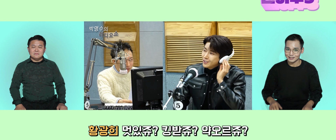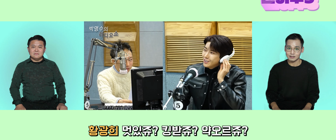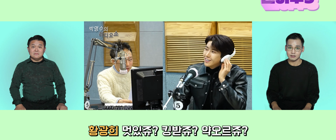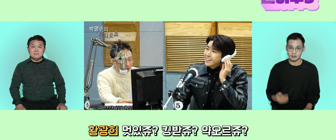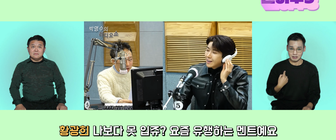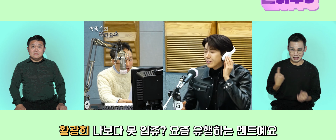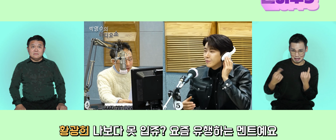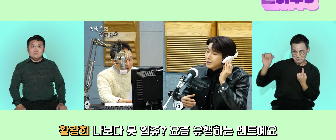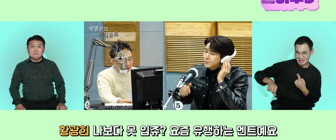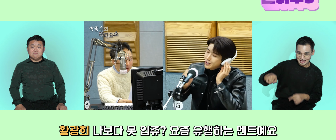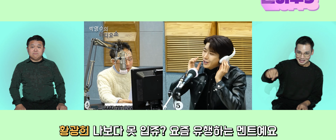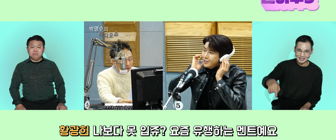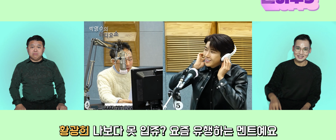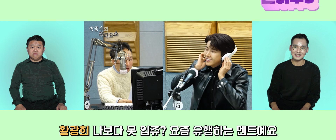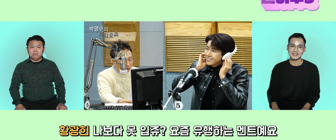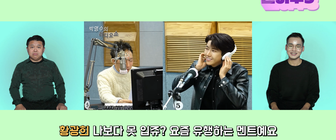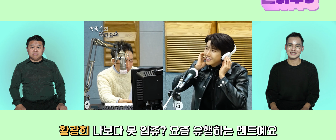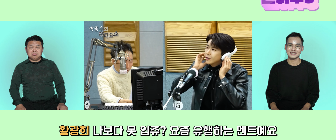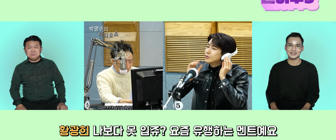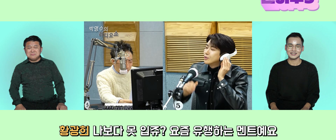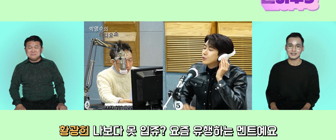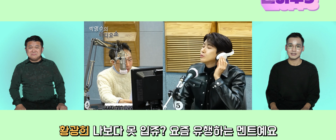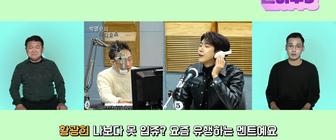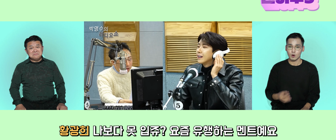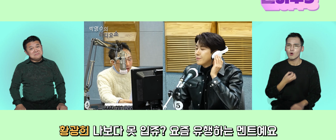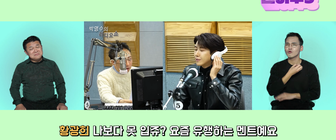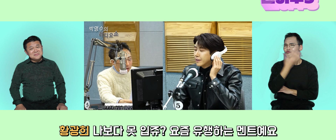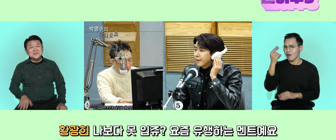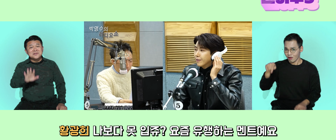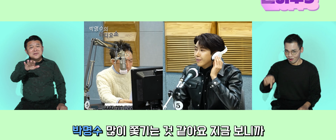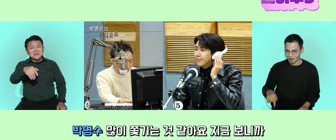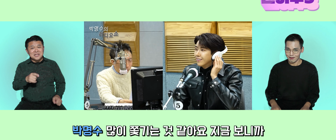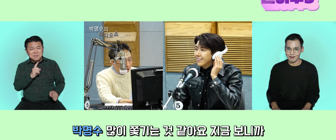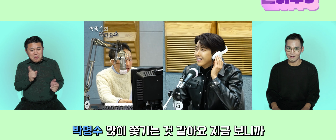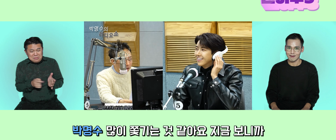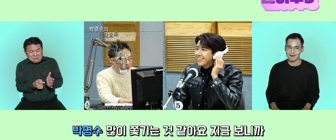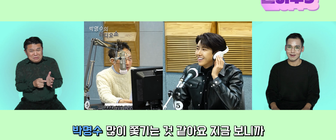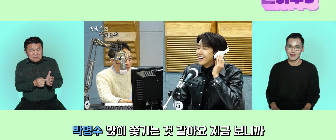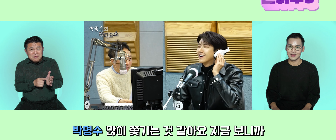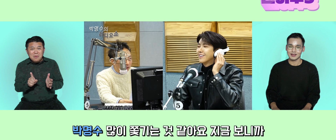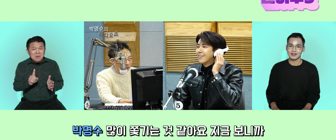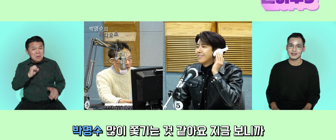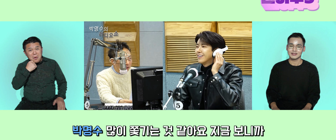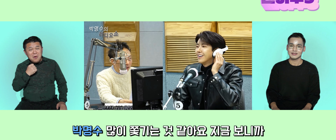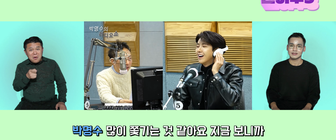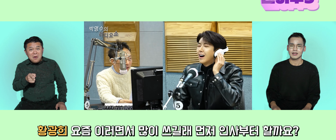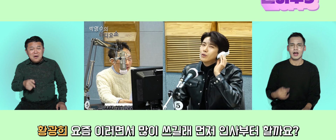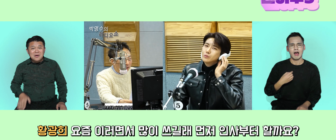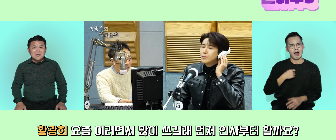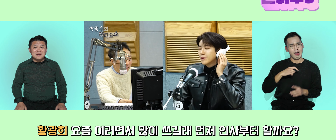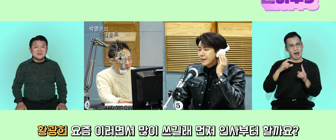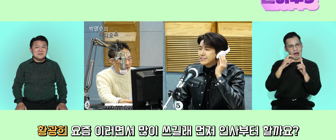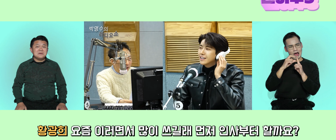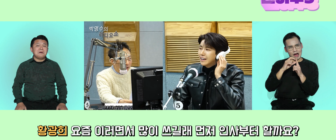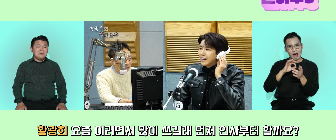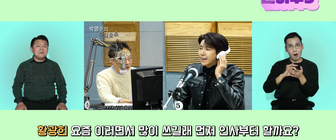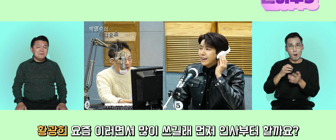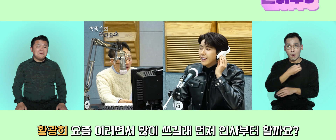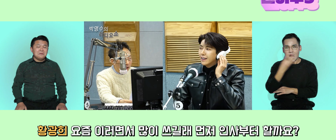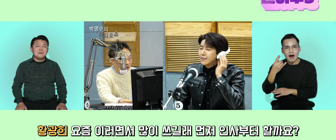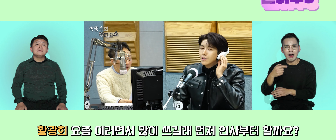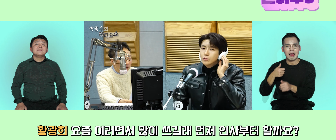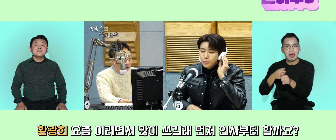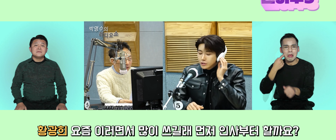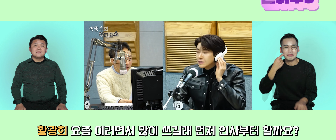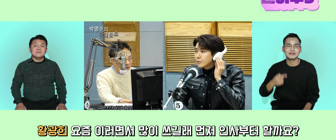약을 넣쥬? 나보다 못입쥬? 요즘 유행하는 멘트에요. 많이 쫓기는 것 같아요. 요즘 이런 멘트 많이 쓰길래